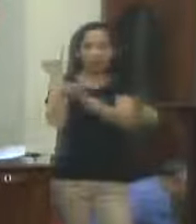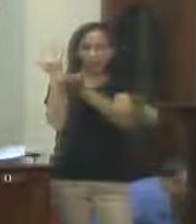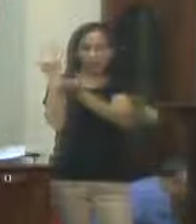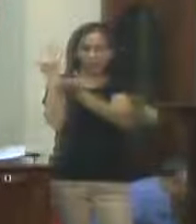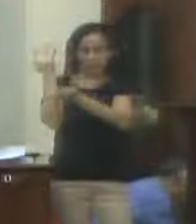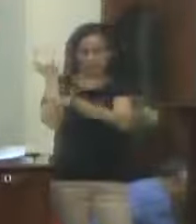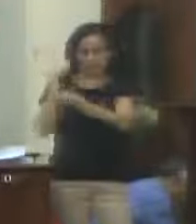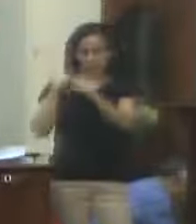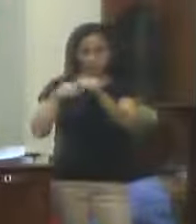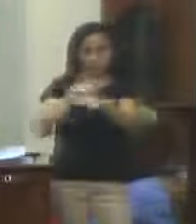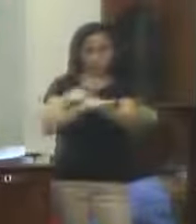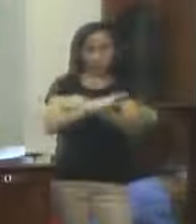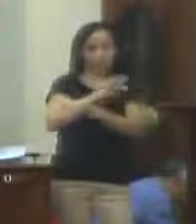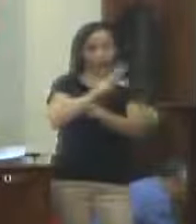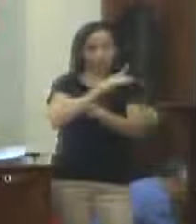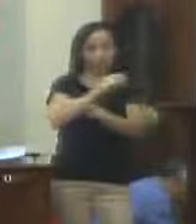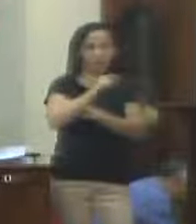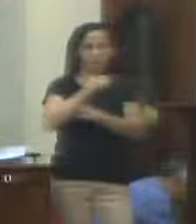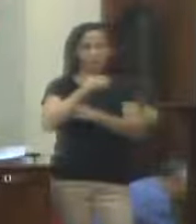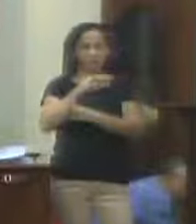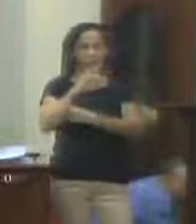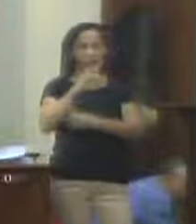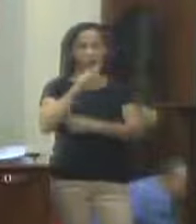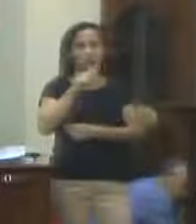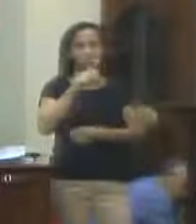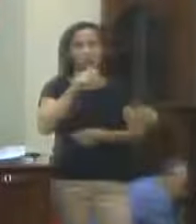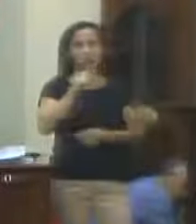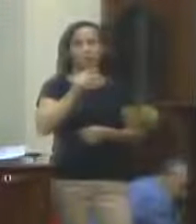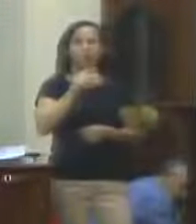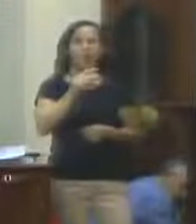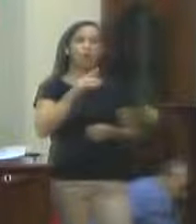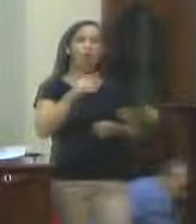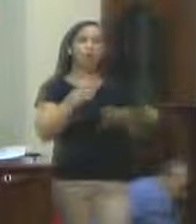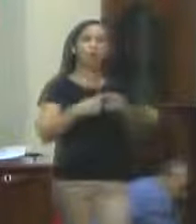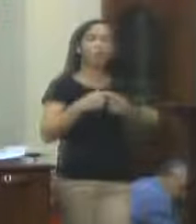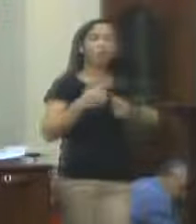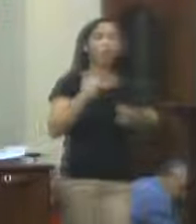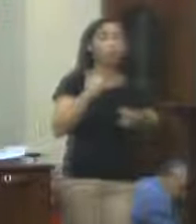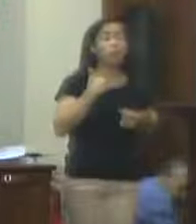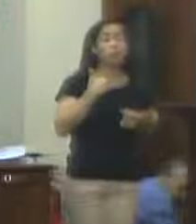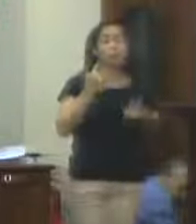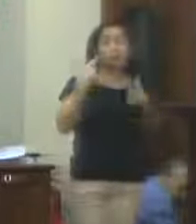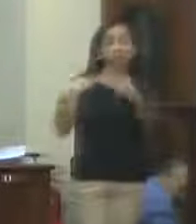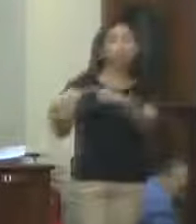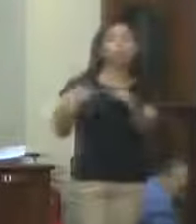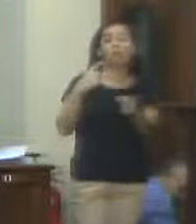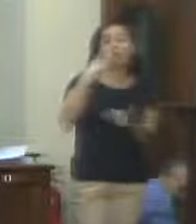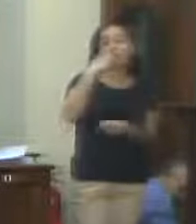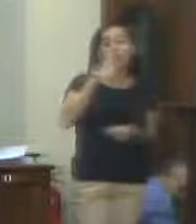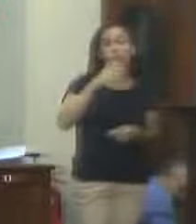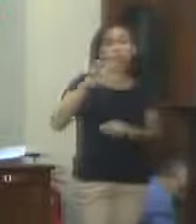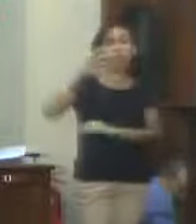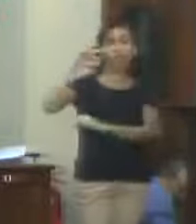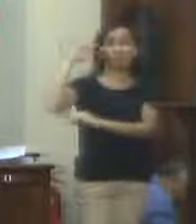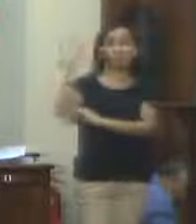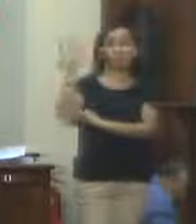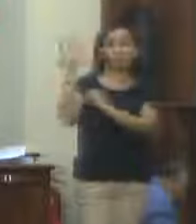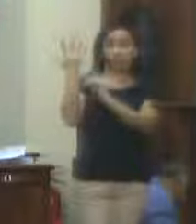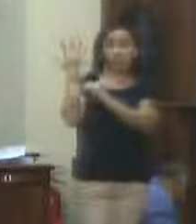da dificuldade de se achar um local adequado para o descarte final para resíduos de podas e quedas de árvore, a compra